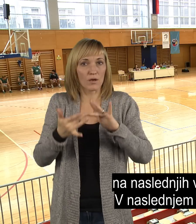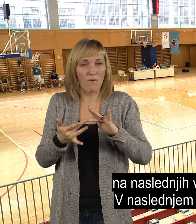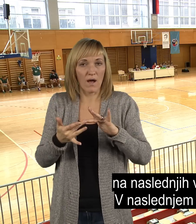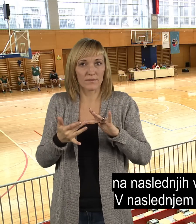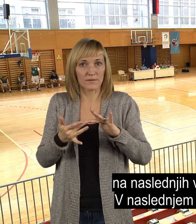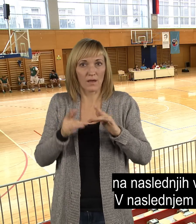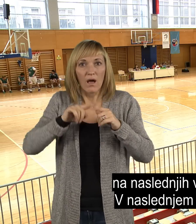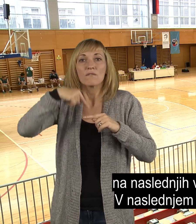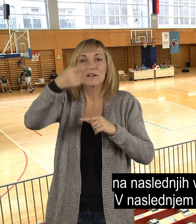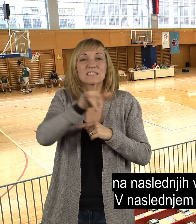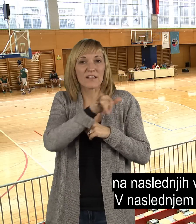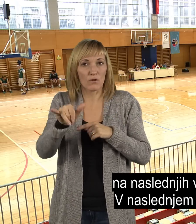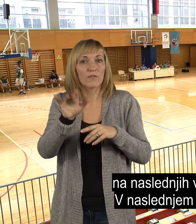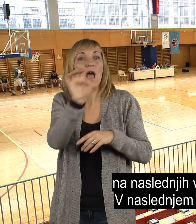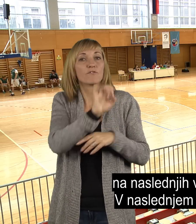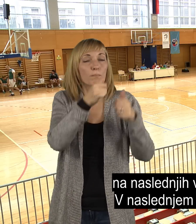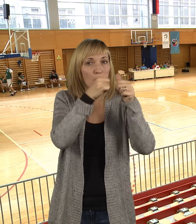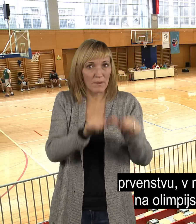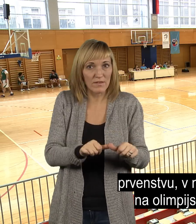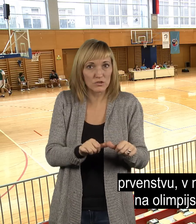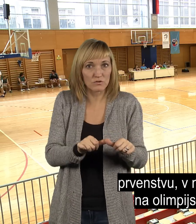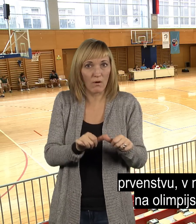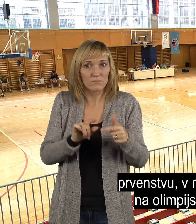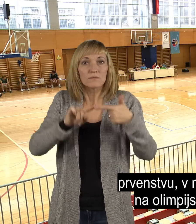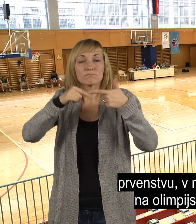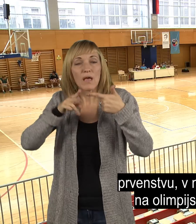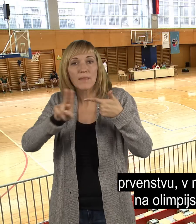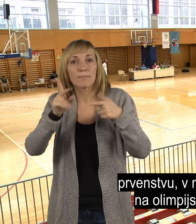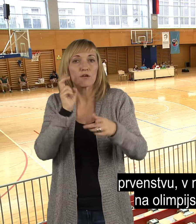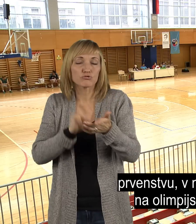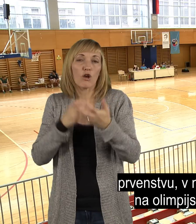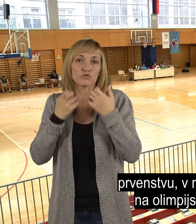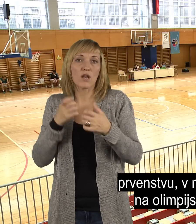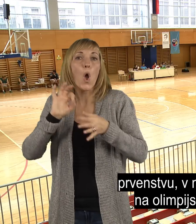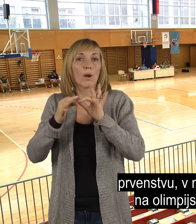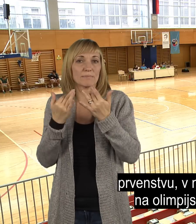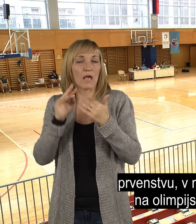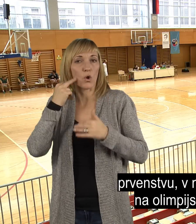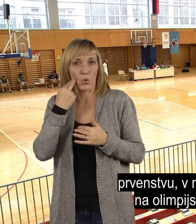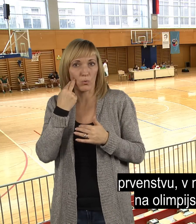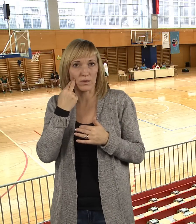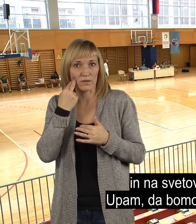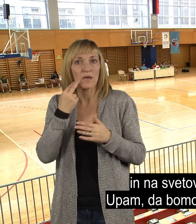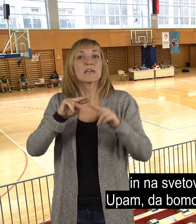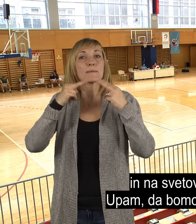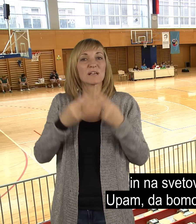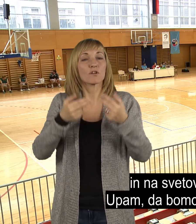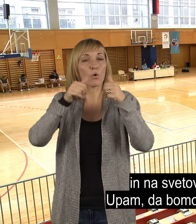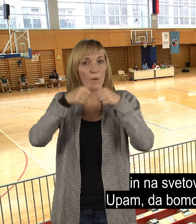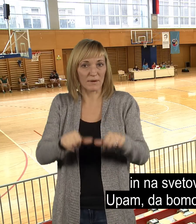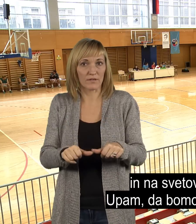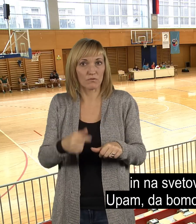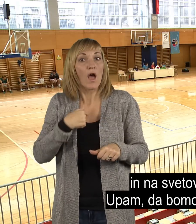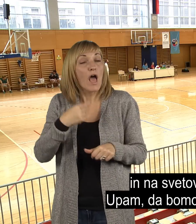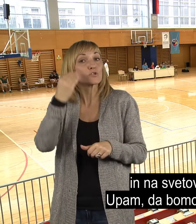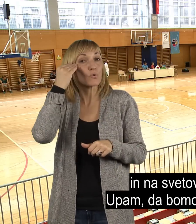tekmovanjih, v naslednjem letu na Evropskem prvenstvu, v nadaljevanju pa še na olimpijskih igrah gluhih in svetovnem